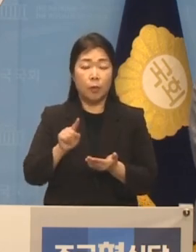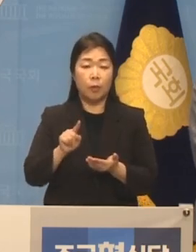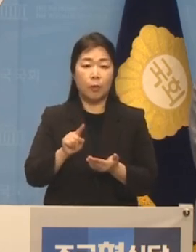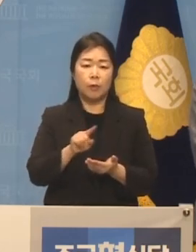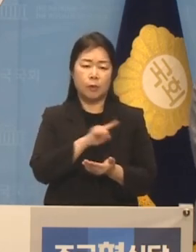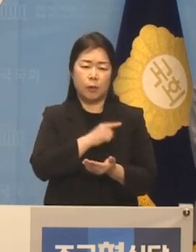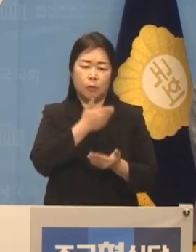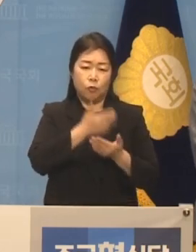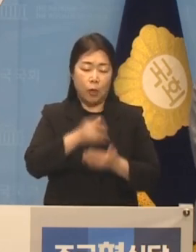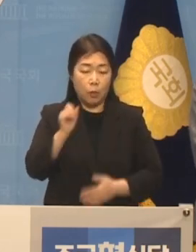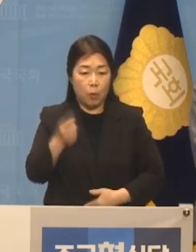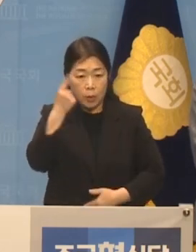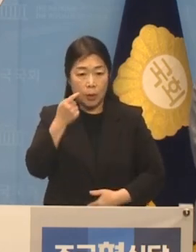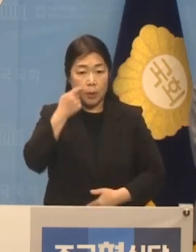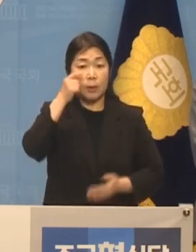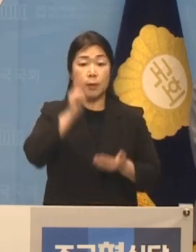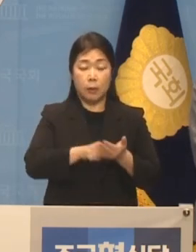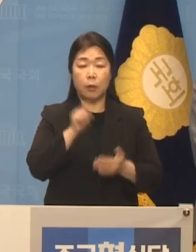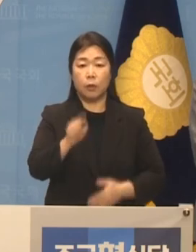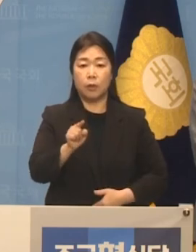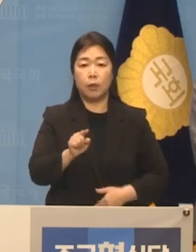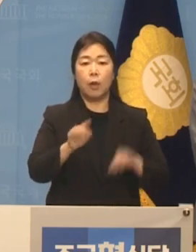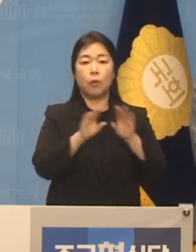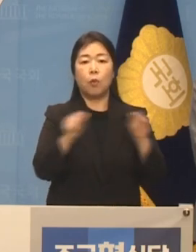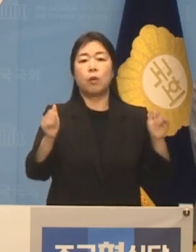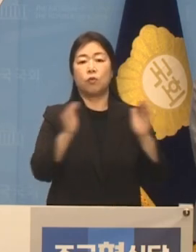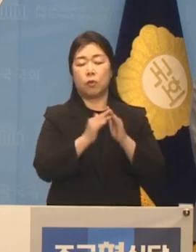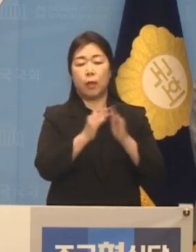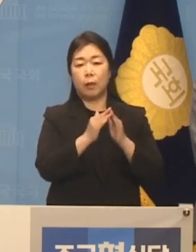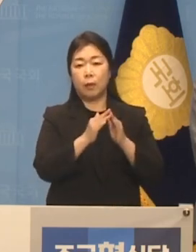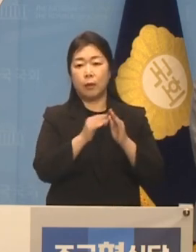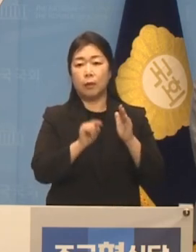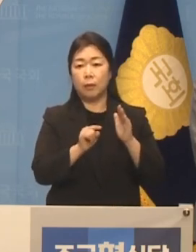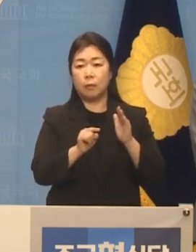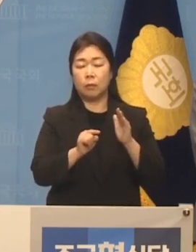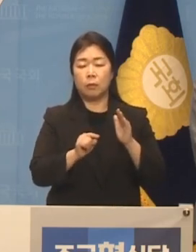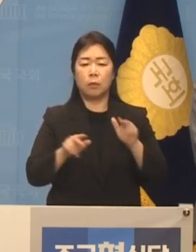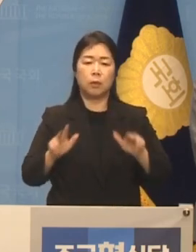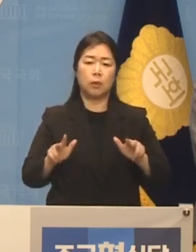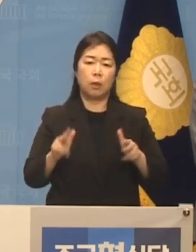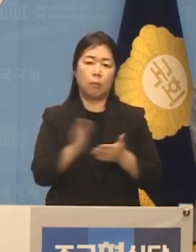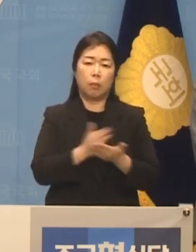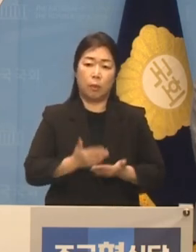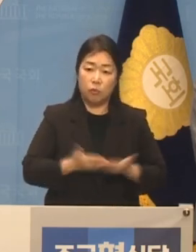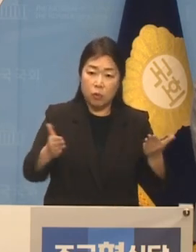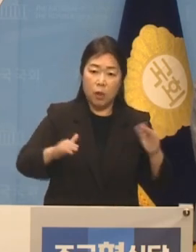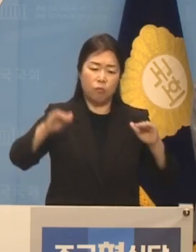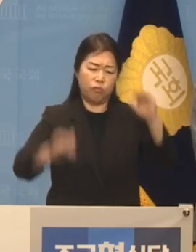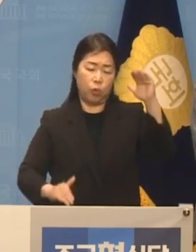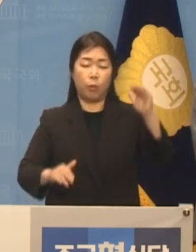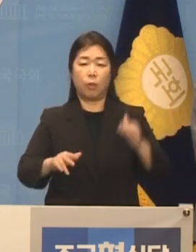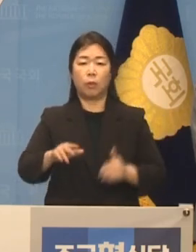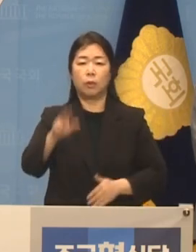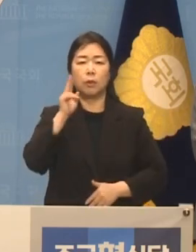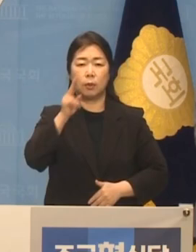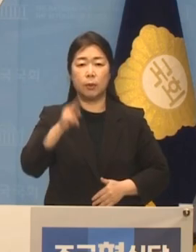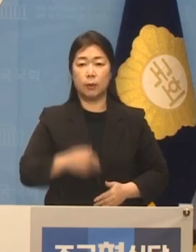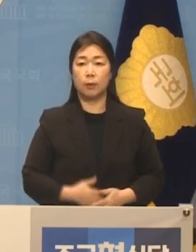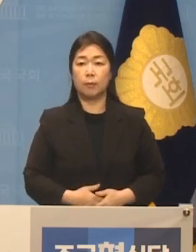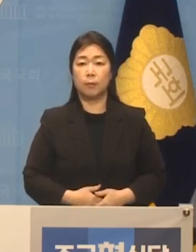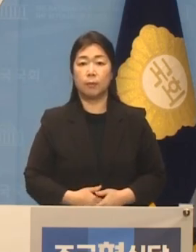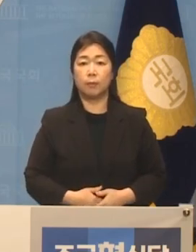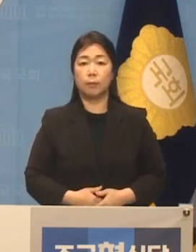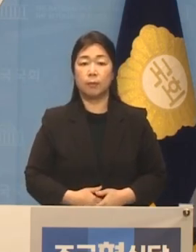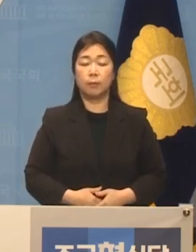원인을 차지하는 것이 토지와 주택이 대단히 불공평하게 배분되어 있다는 구조라고 할 수가 있습니다.